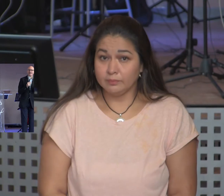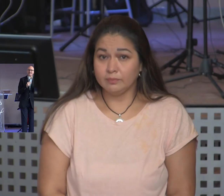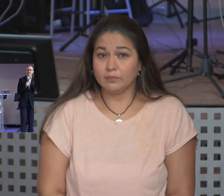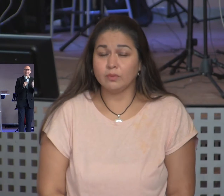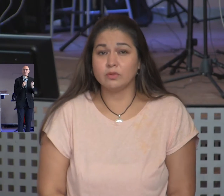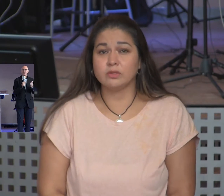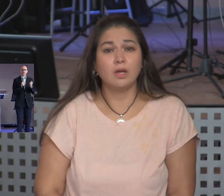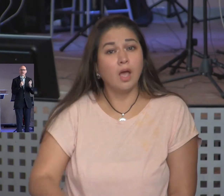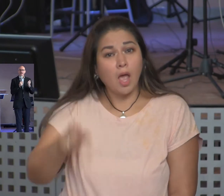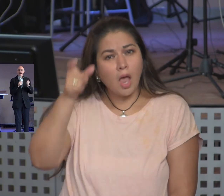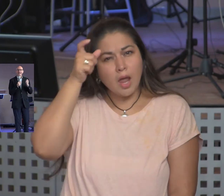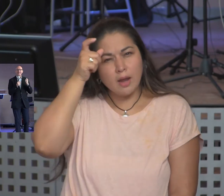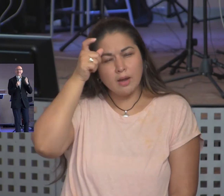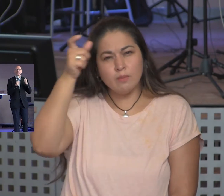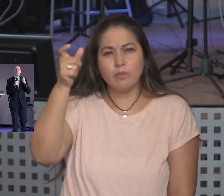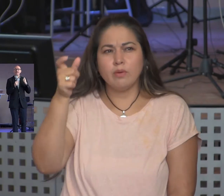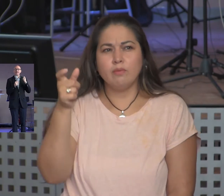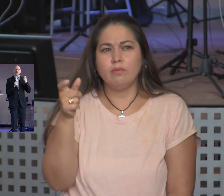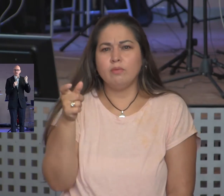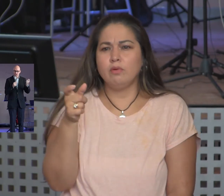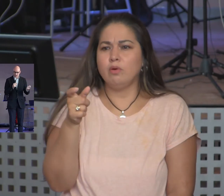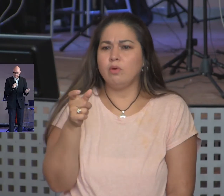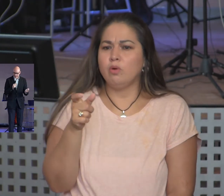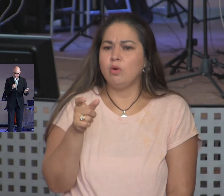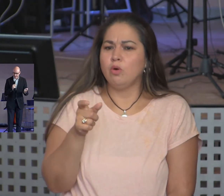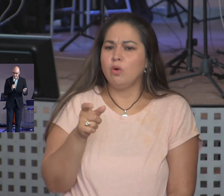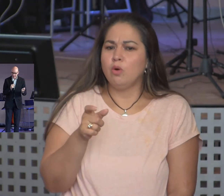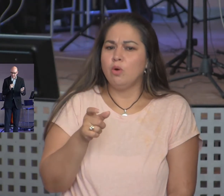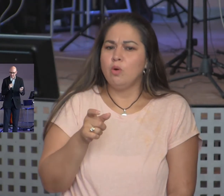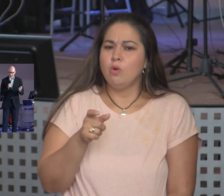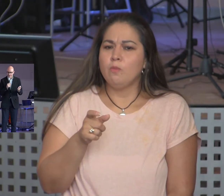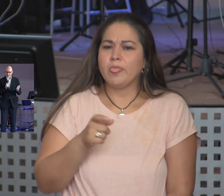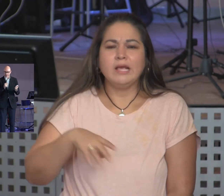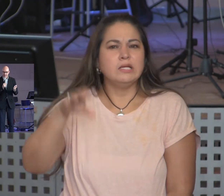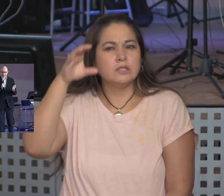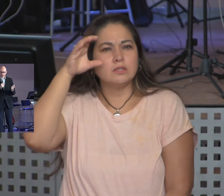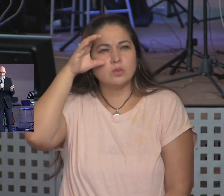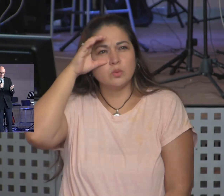estaba rechazando el querer oír a Dios.